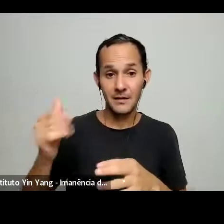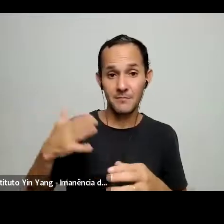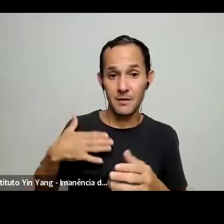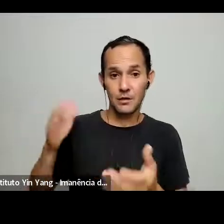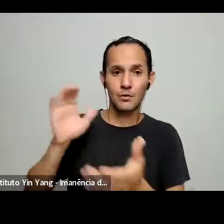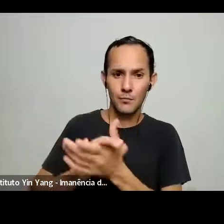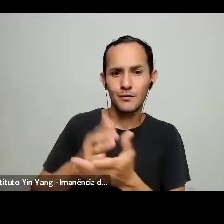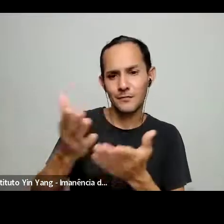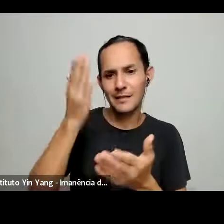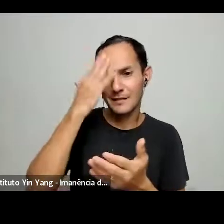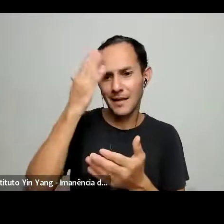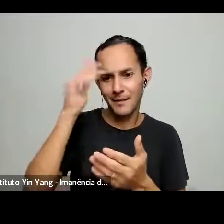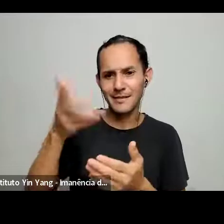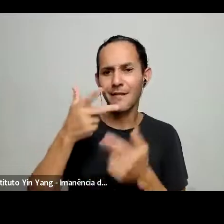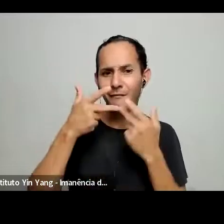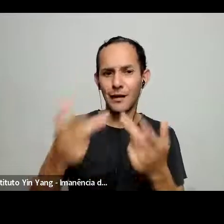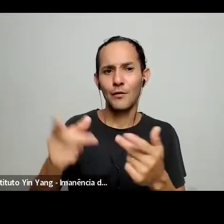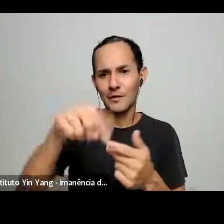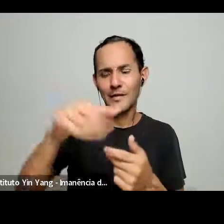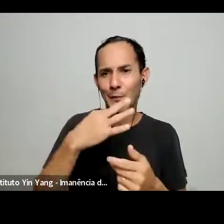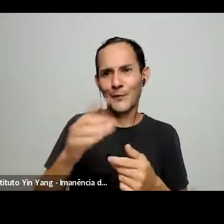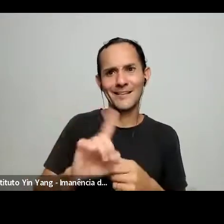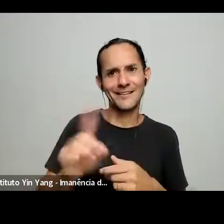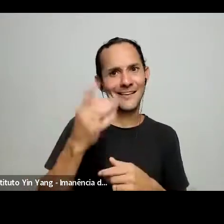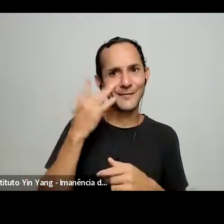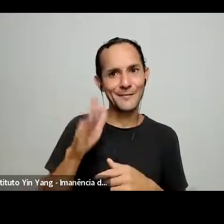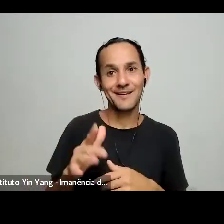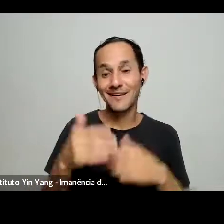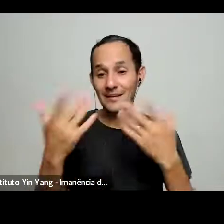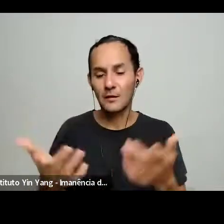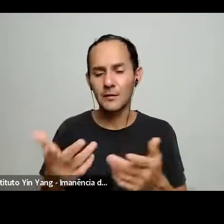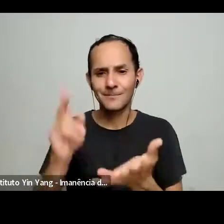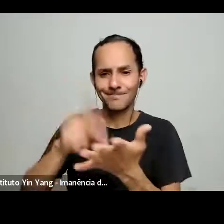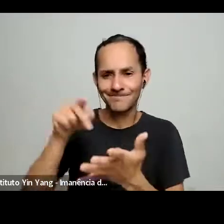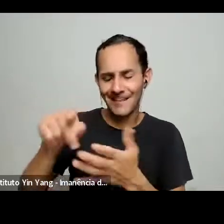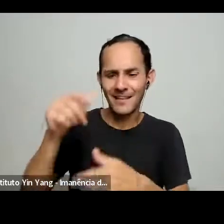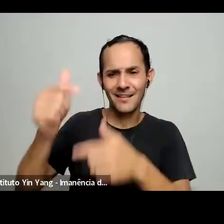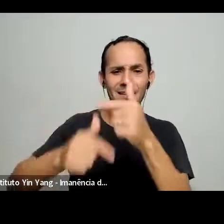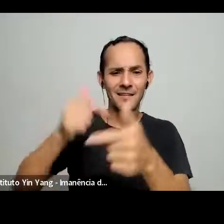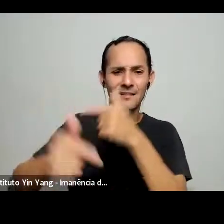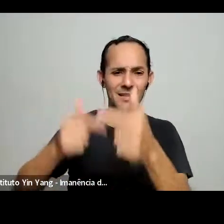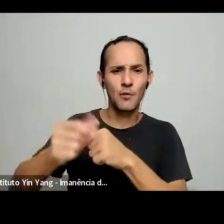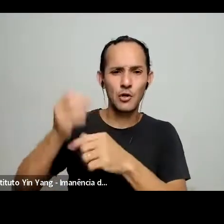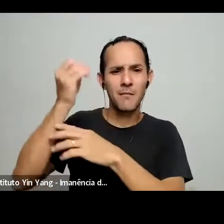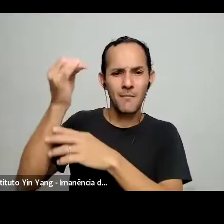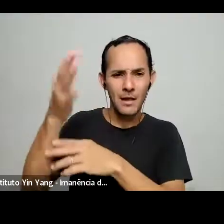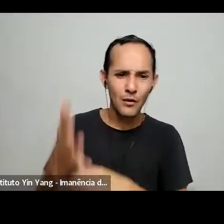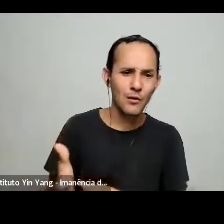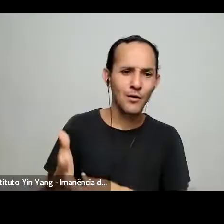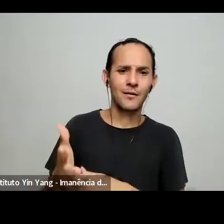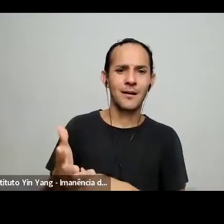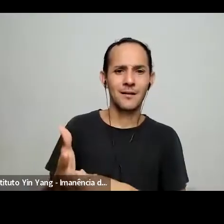sabem, ela já falou aí, para quem não sabia. De fato, ela trabalhou várias madrugadas, tá